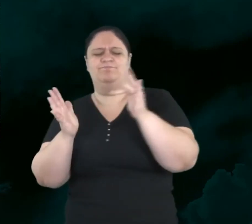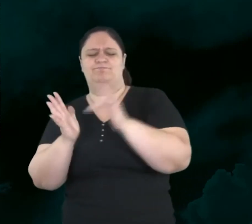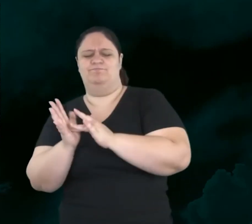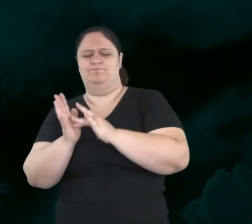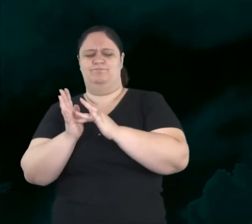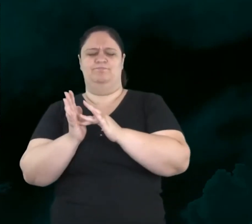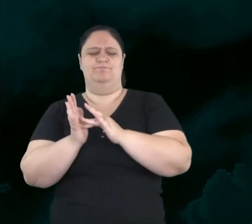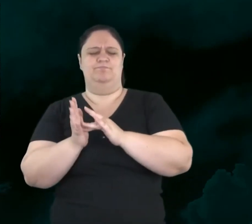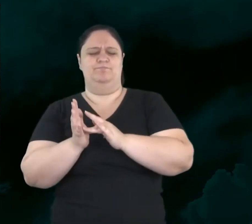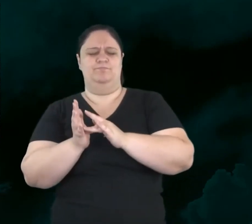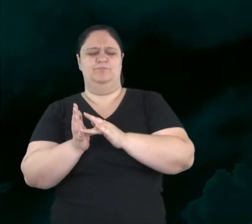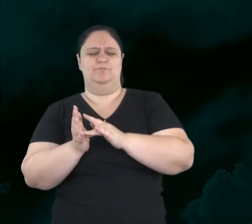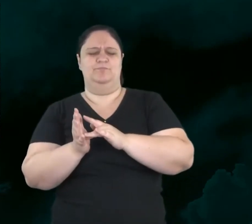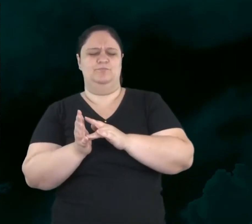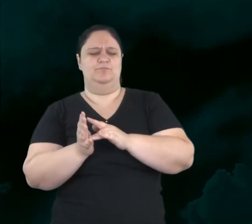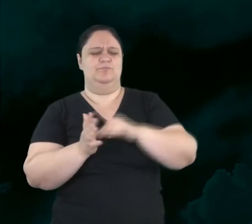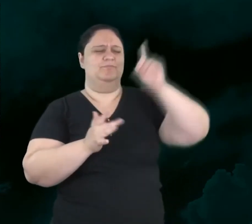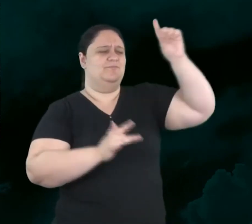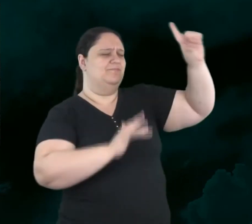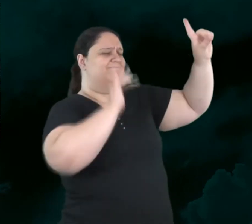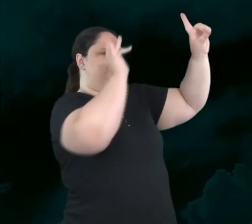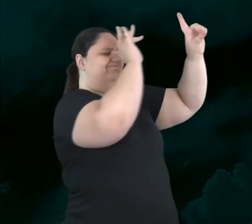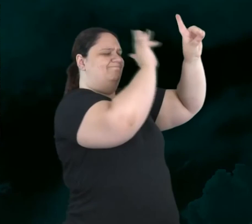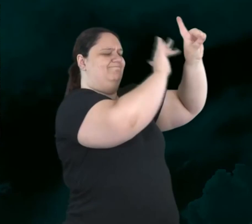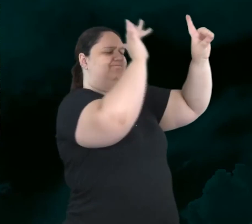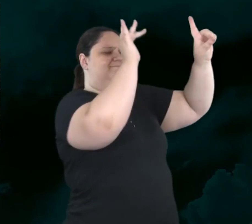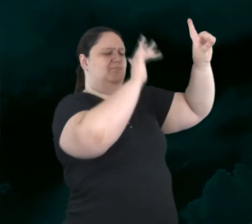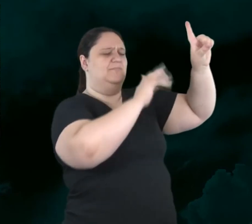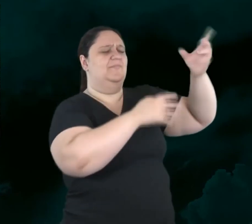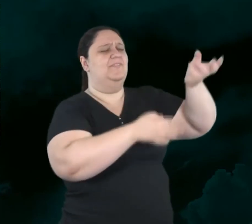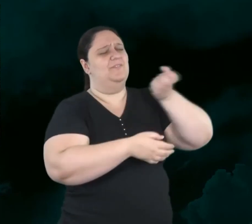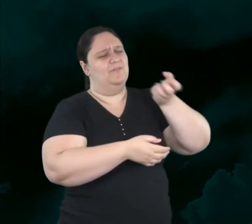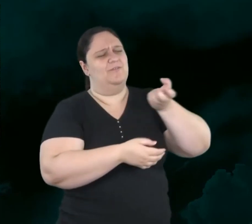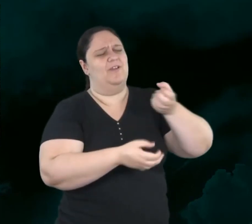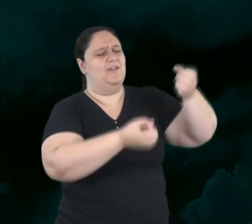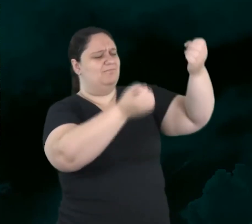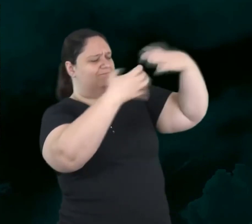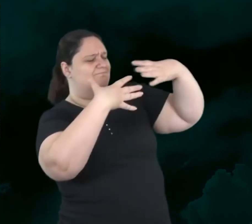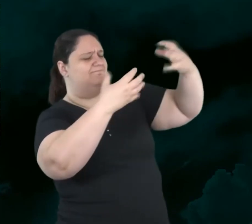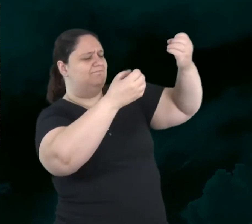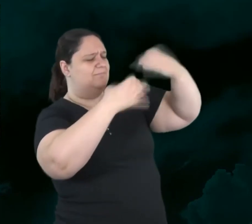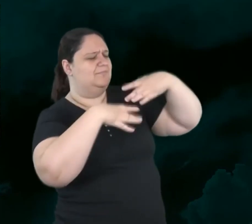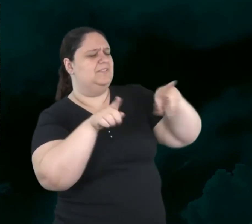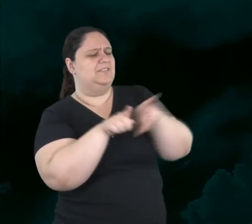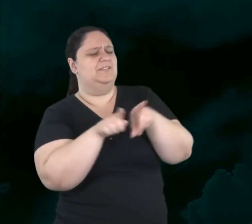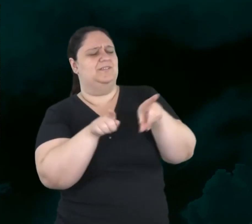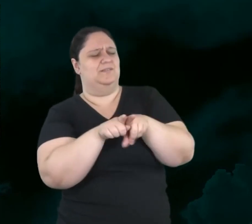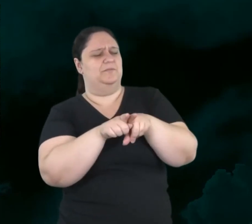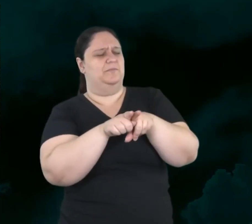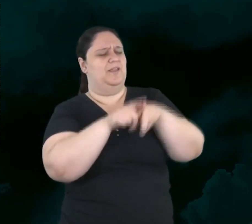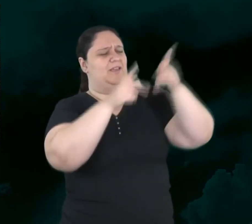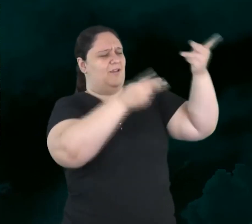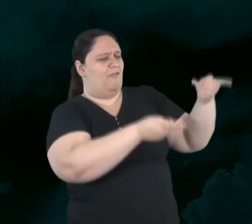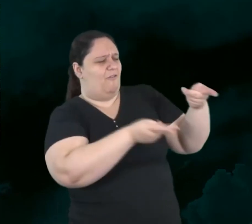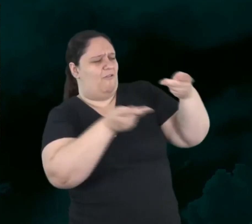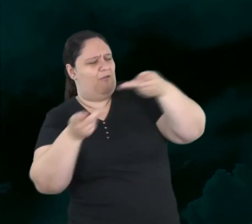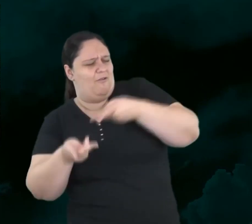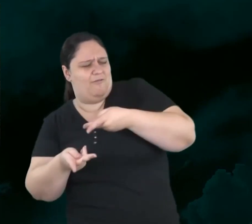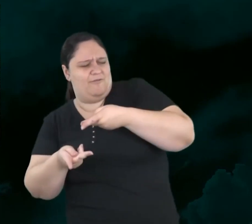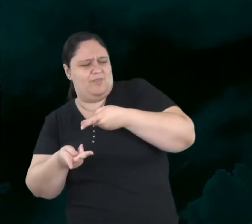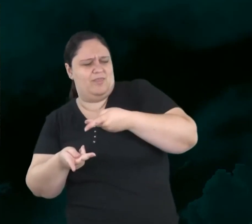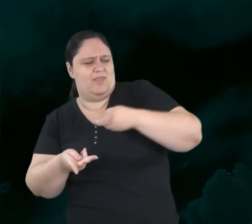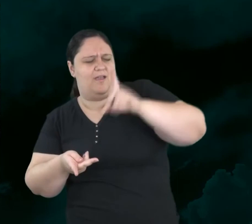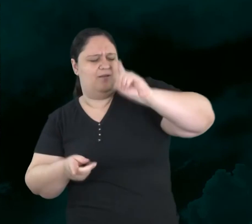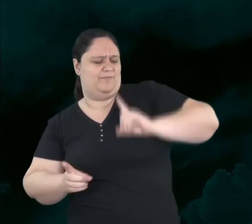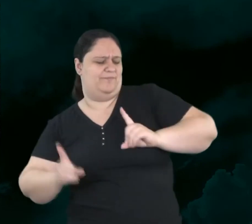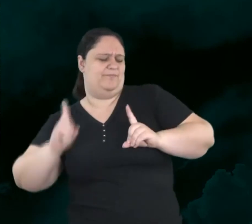para buscar todas as riquezas de Deus. Nos ensine também, Senhor, a te convidar para morar em nosso